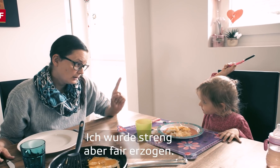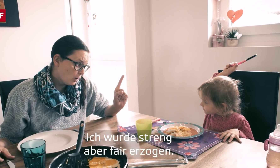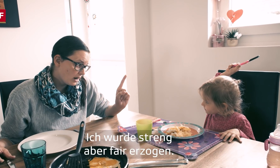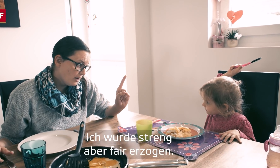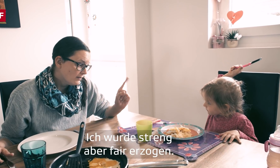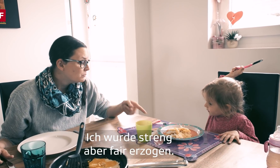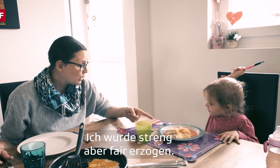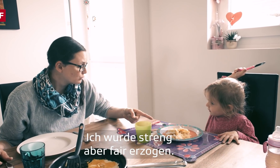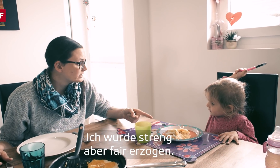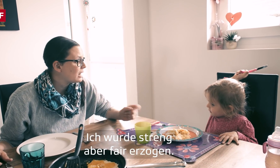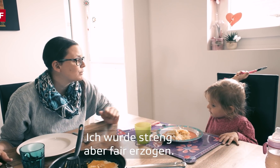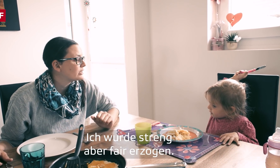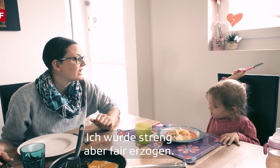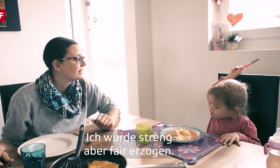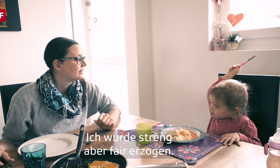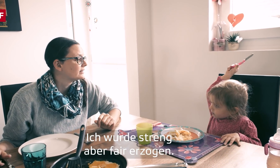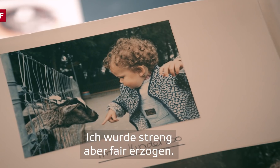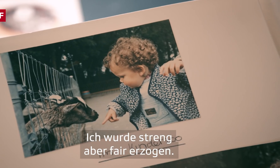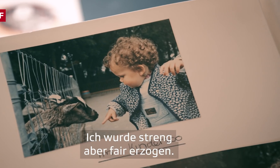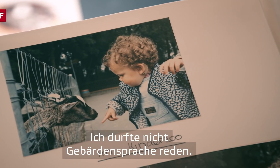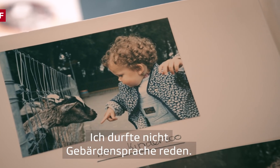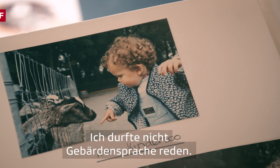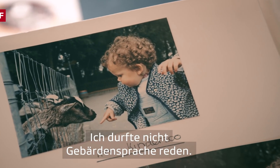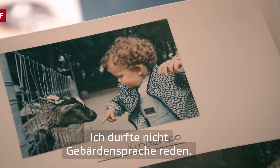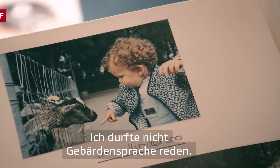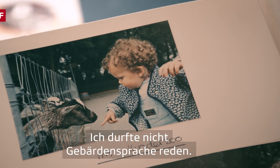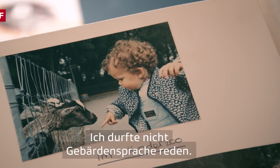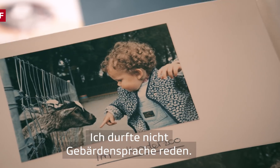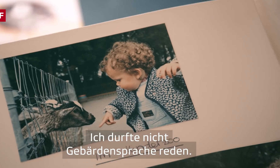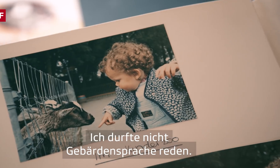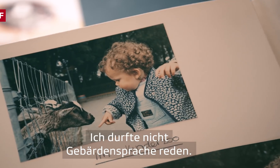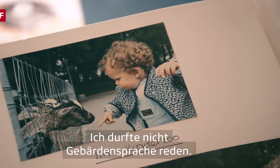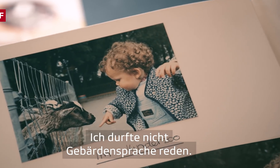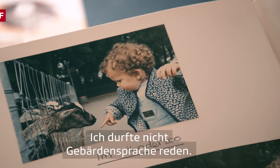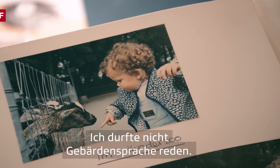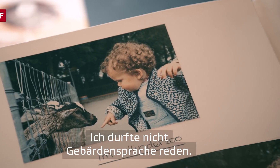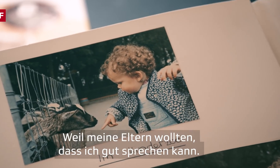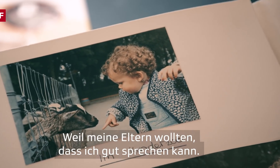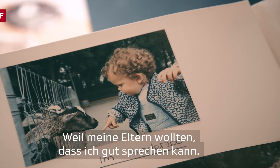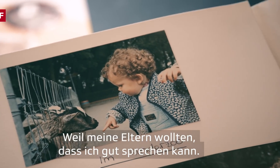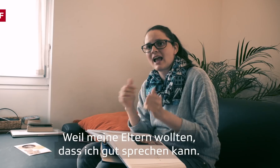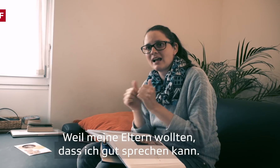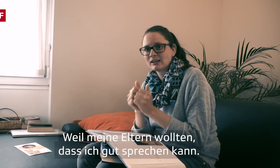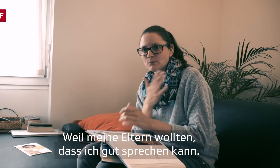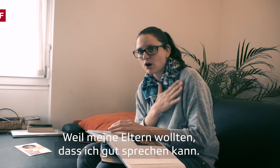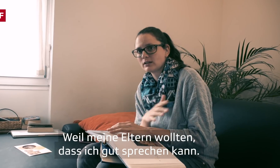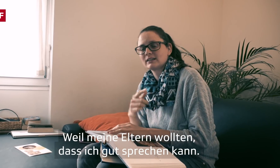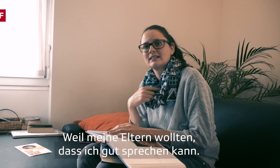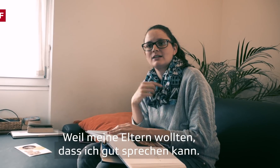wurde streng fair erzogen und ich durfte nicht Gebärdensprache lernen, weil meine Eltern nicht